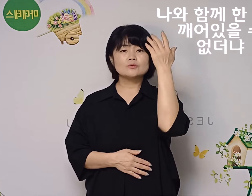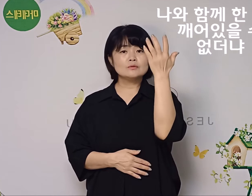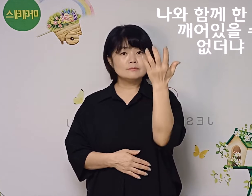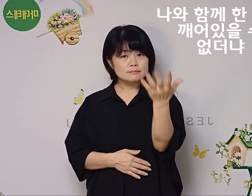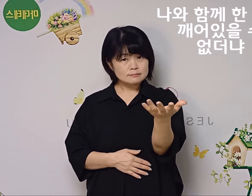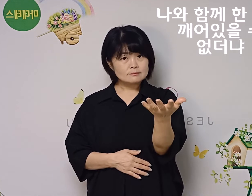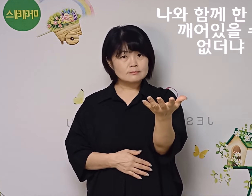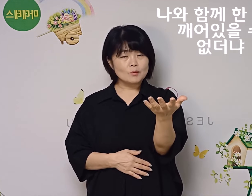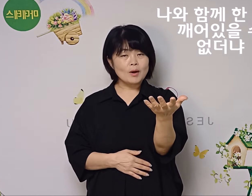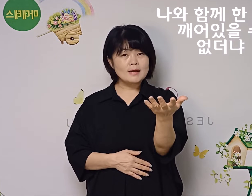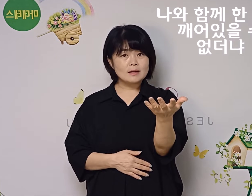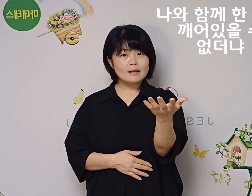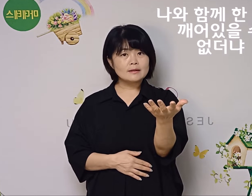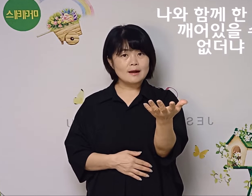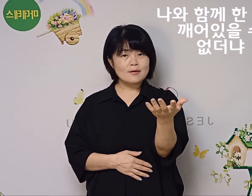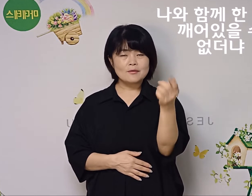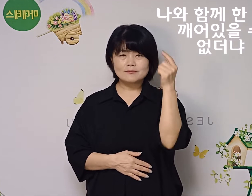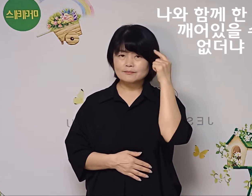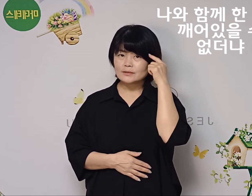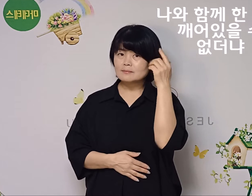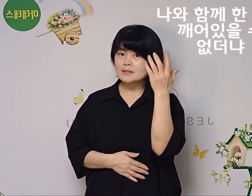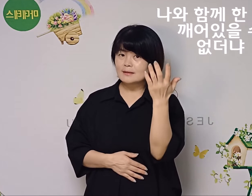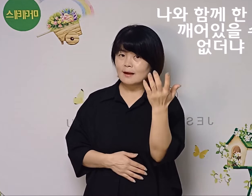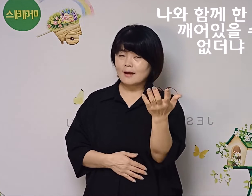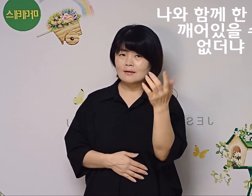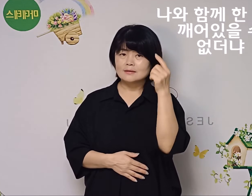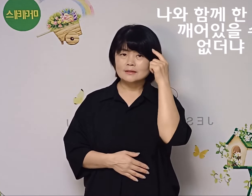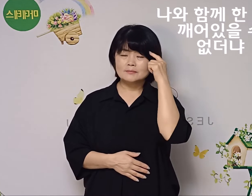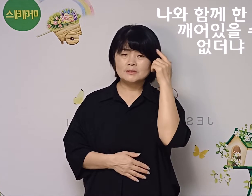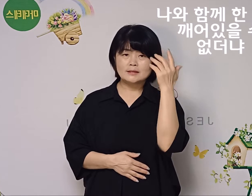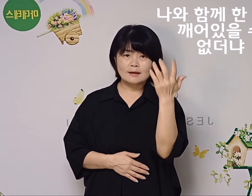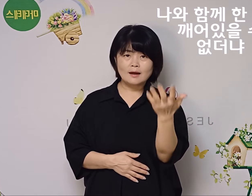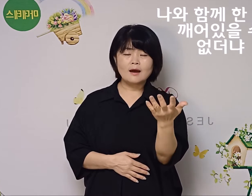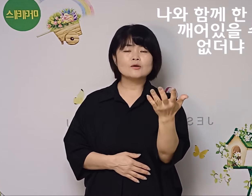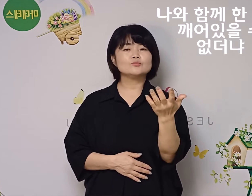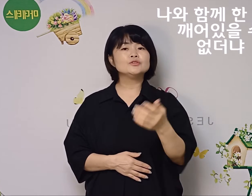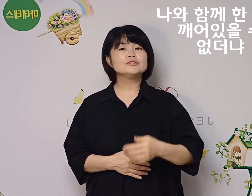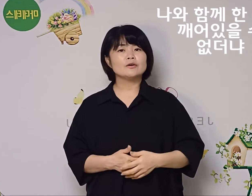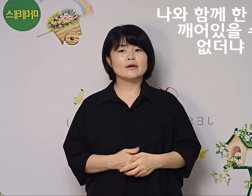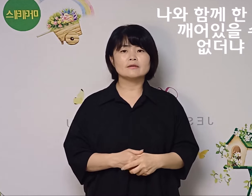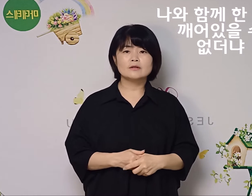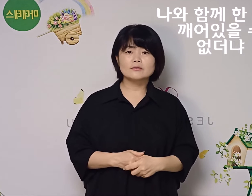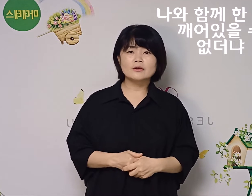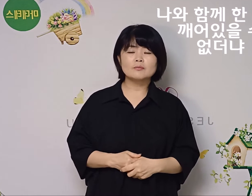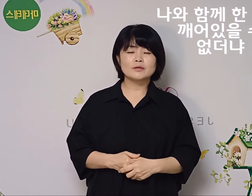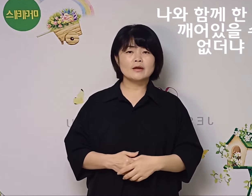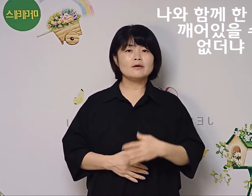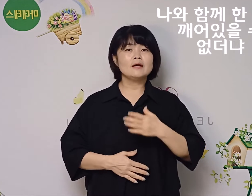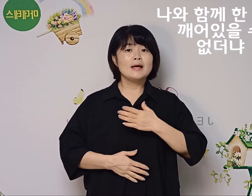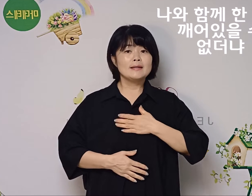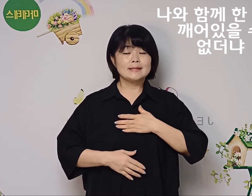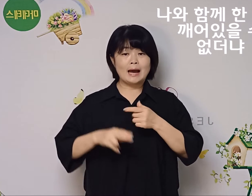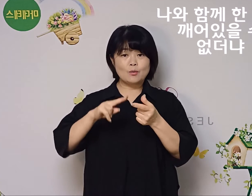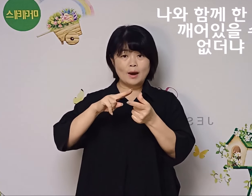하시고 뭐뭐 할까요? 입니까? 하고 묻는 거예요. 연결해 볼게요.